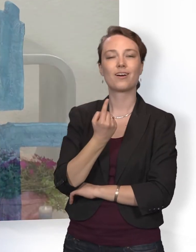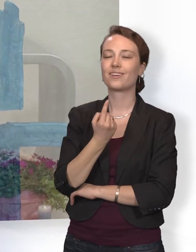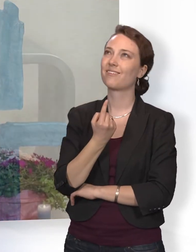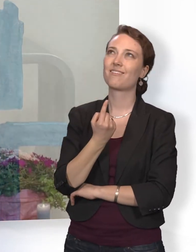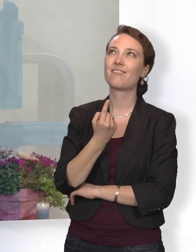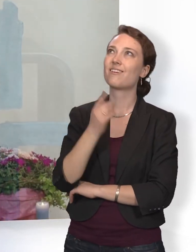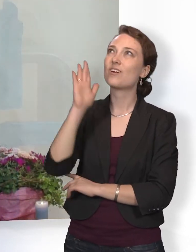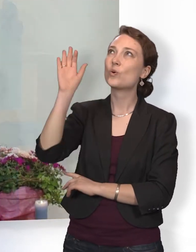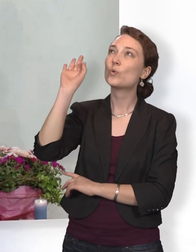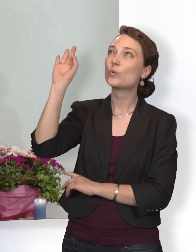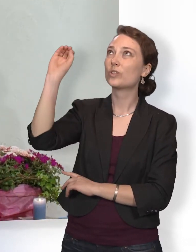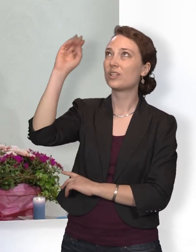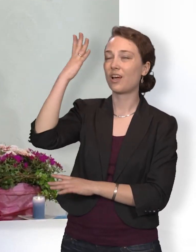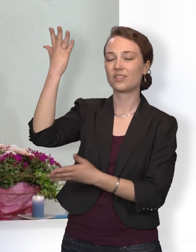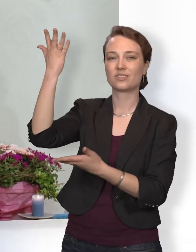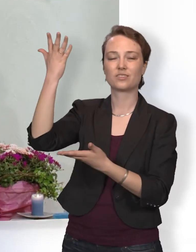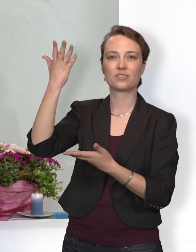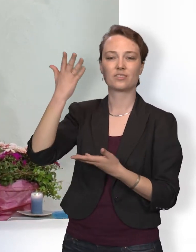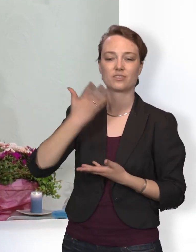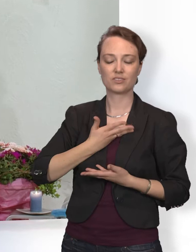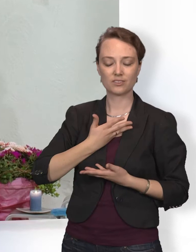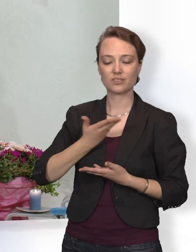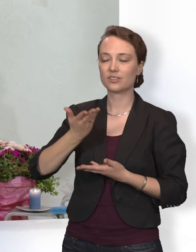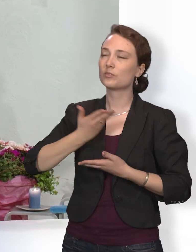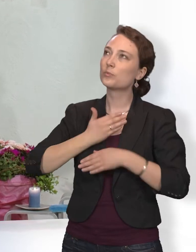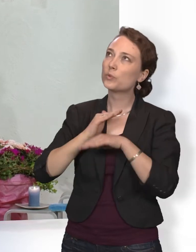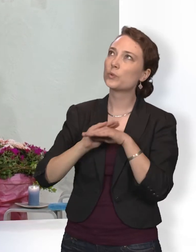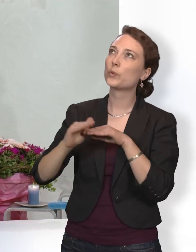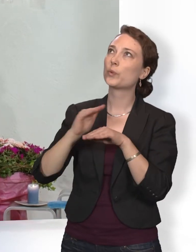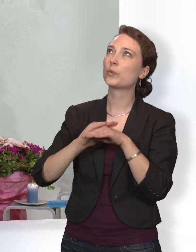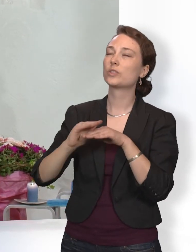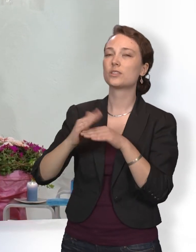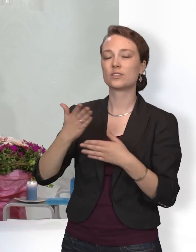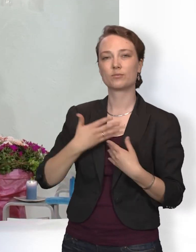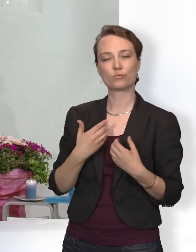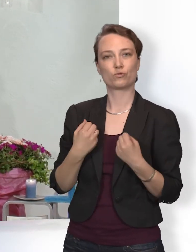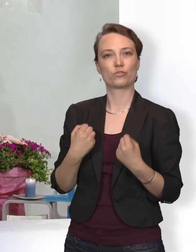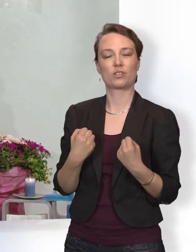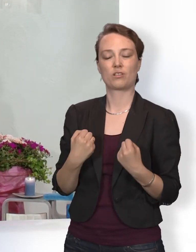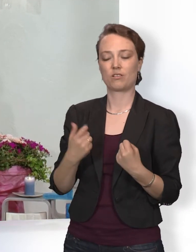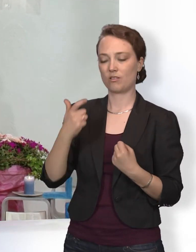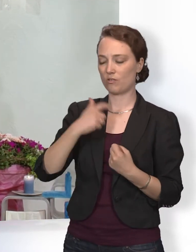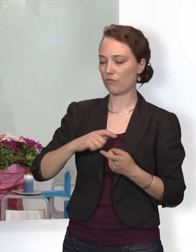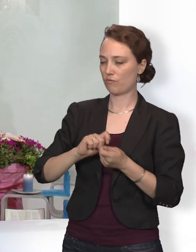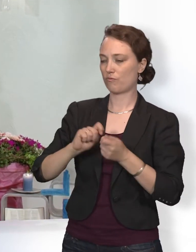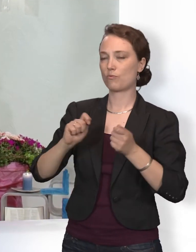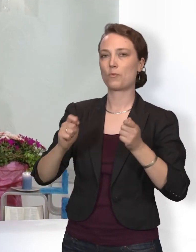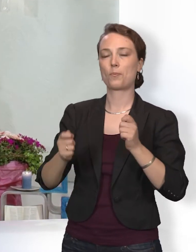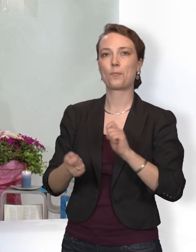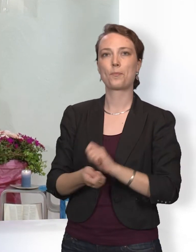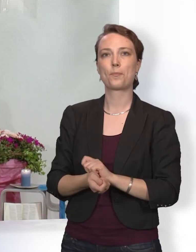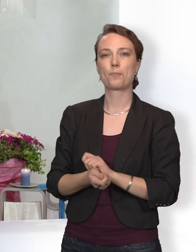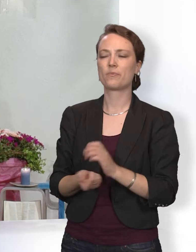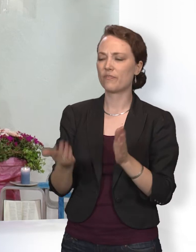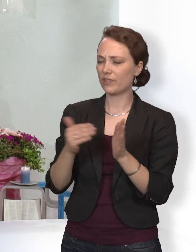guten Geist geschenkt, der uns tröstet, der uns aufrichtet, der uns verändert. uns immer